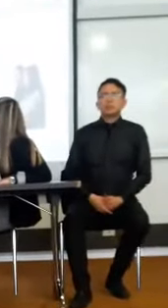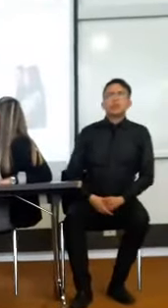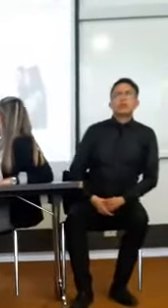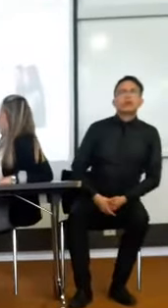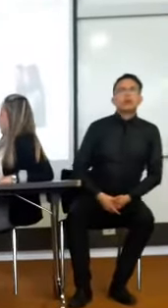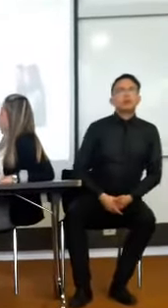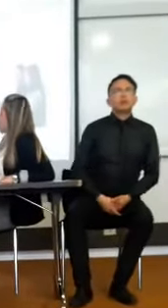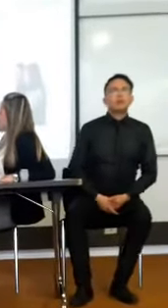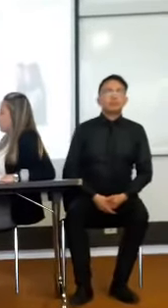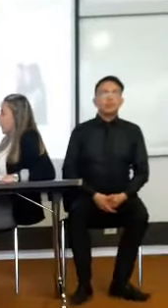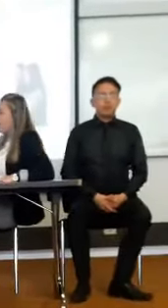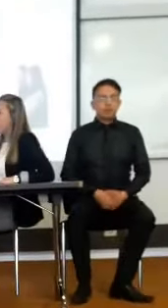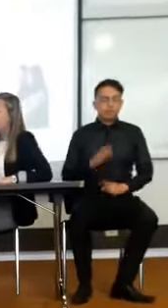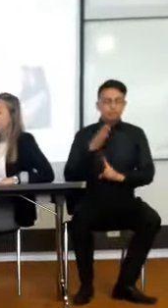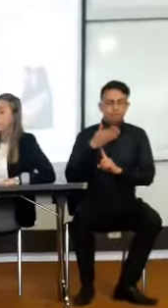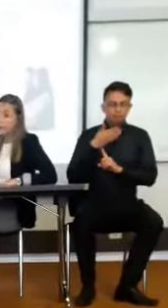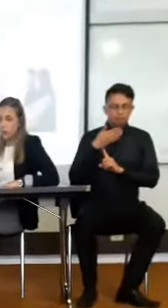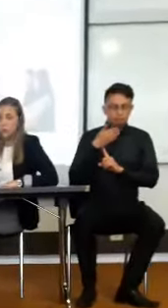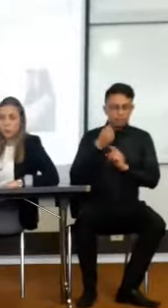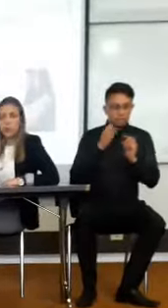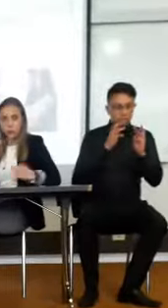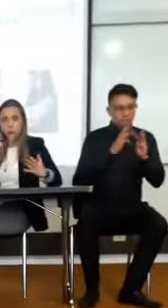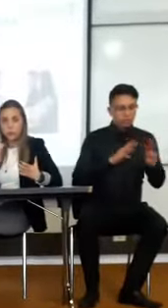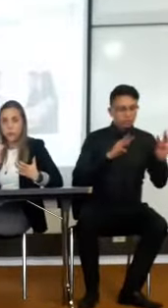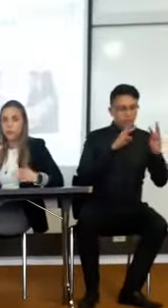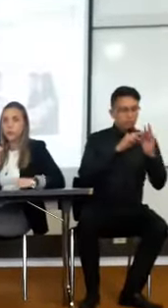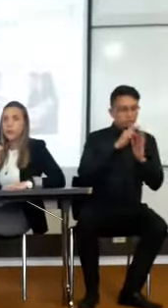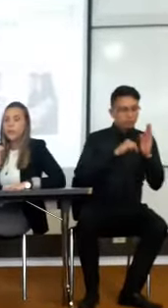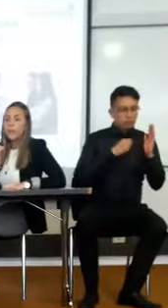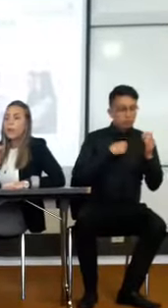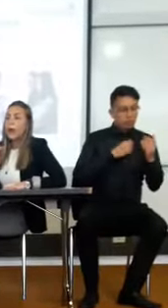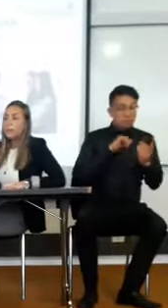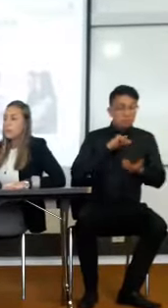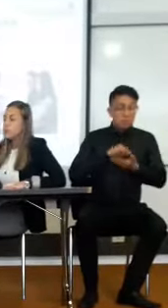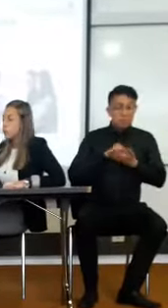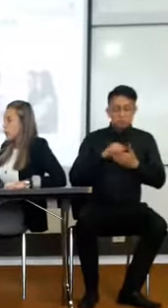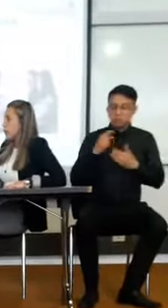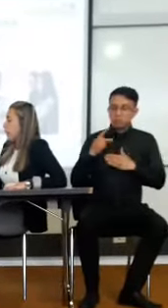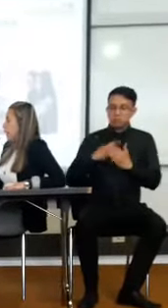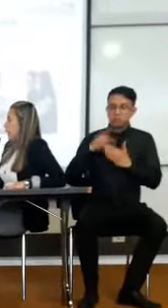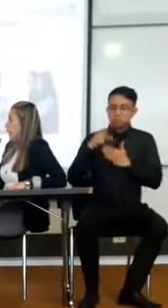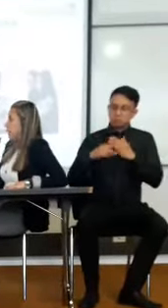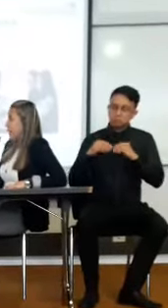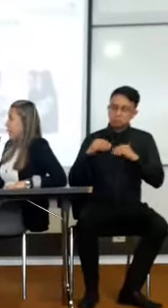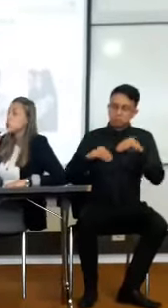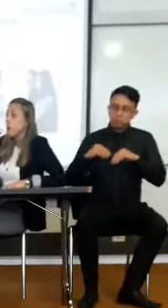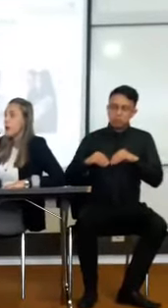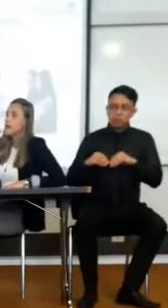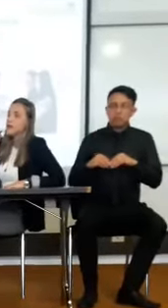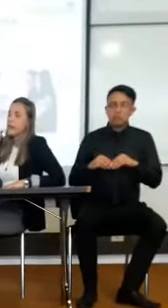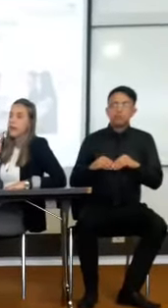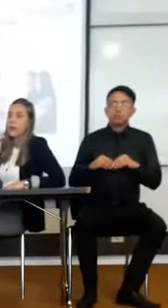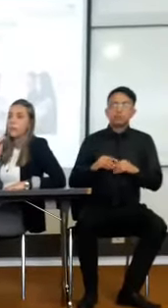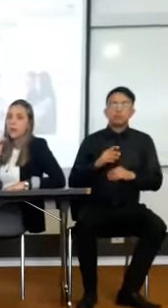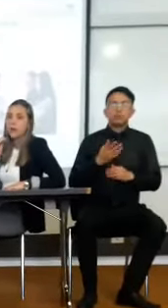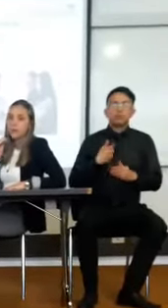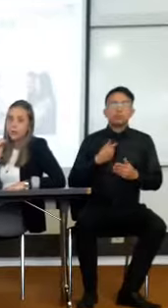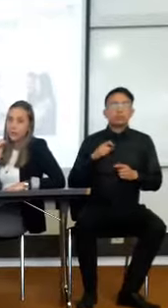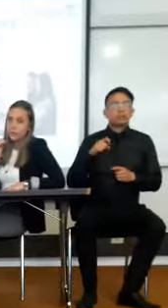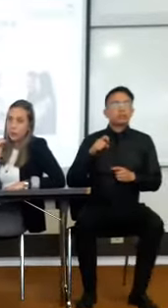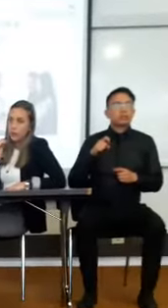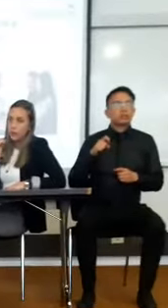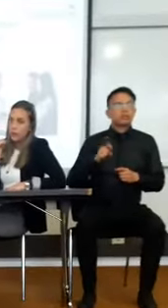ProFamilia, en razón a la convención y en razón al proyecto que hemos venido trabajando y construyendo, reconoció la necesidad de adaptar